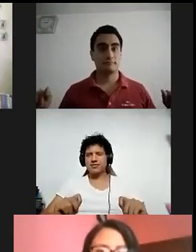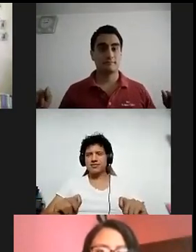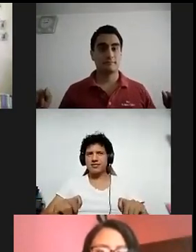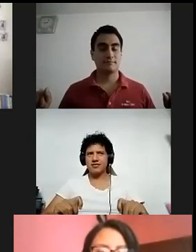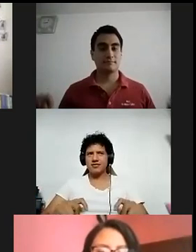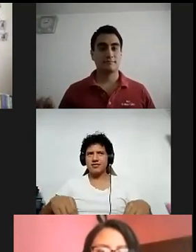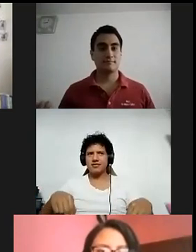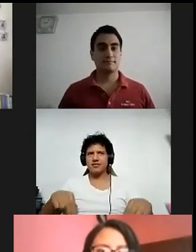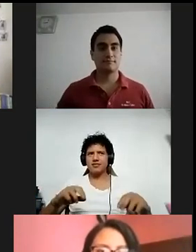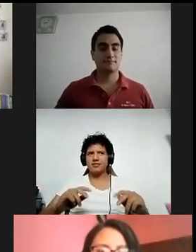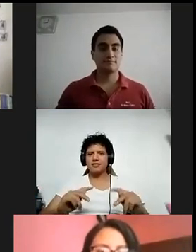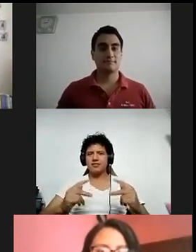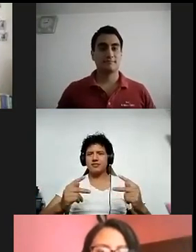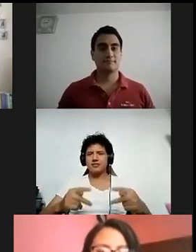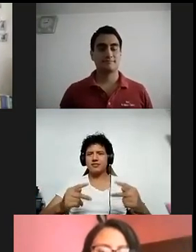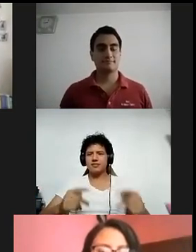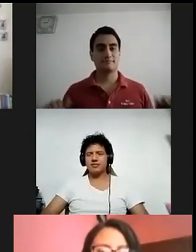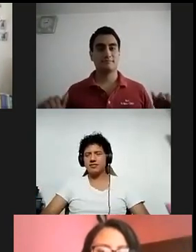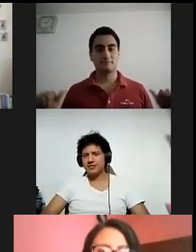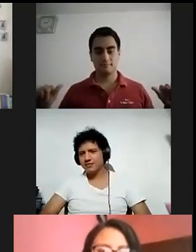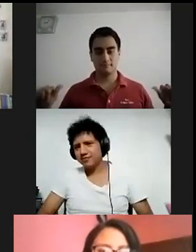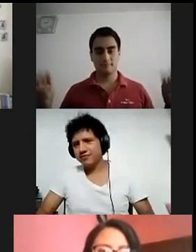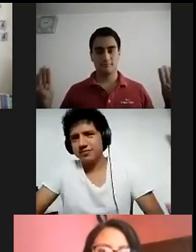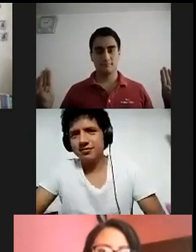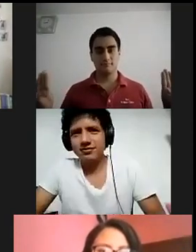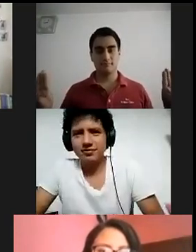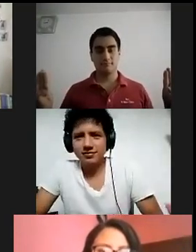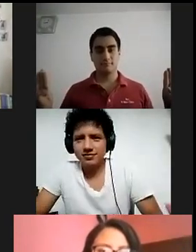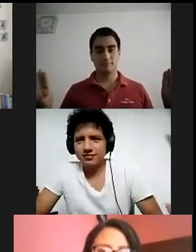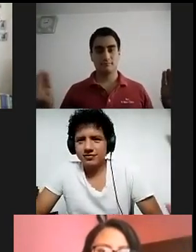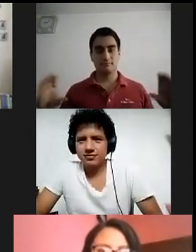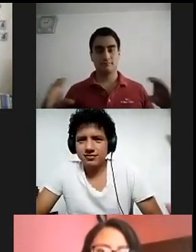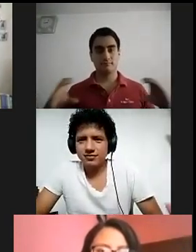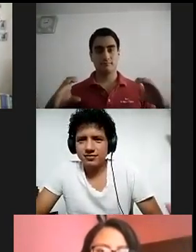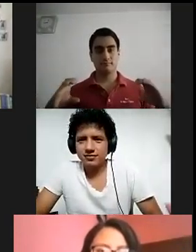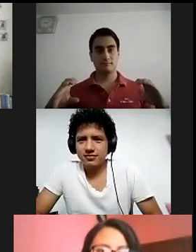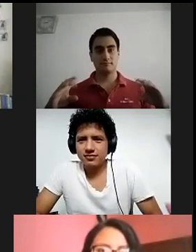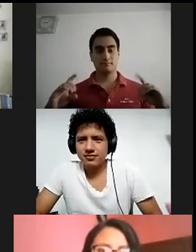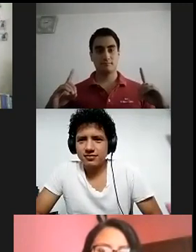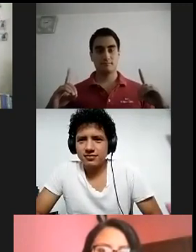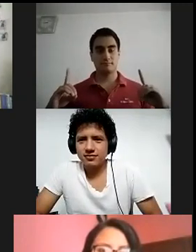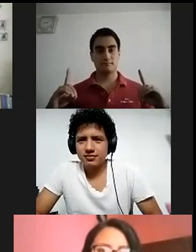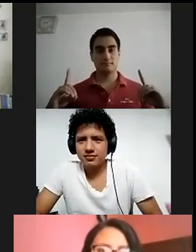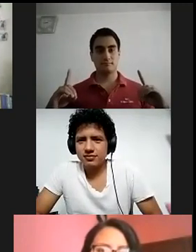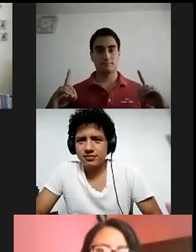grupo. Pues mensajes privados nunca respondemos porque la verdad es que son bastantes. Tenemos 7 grupos y todos así de